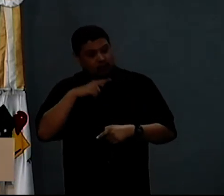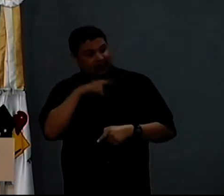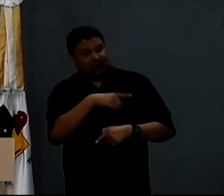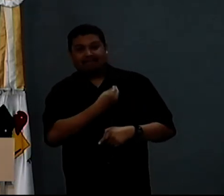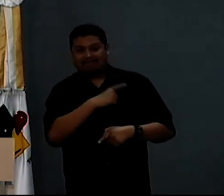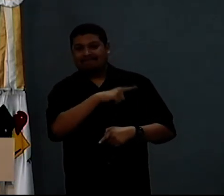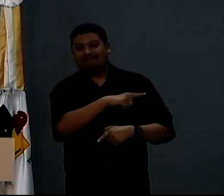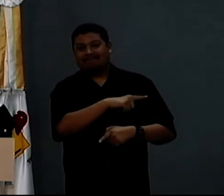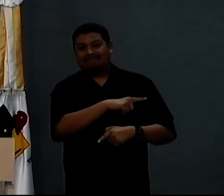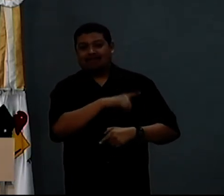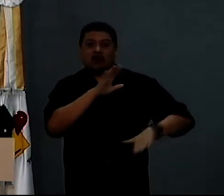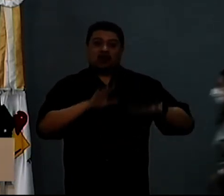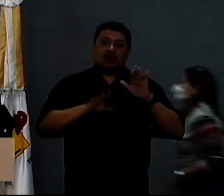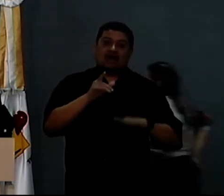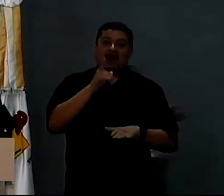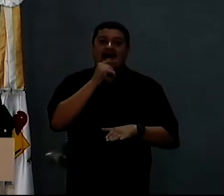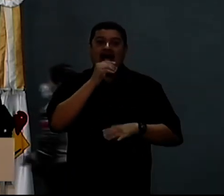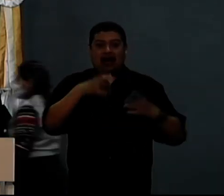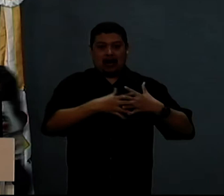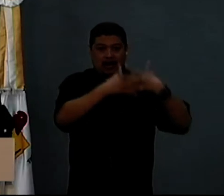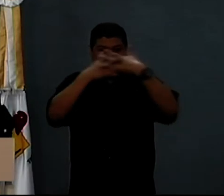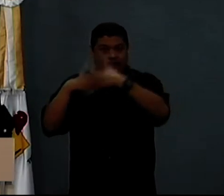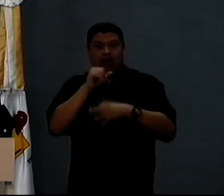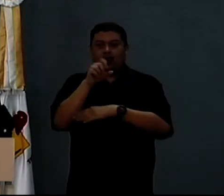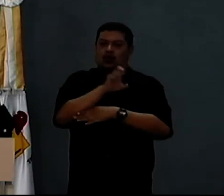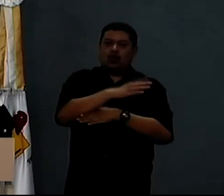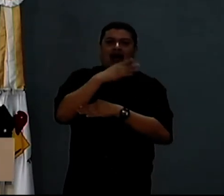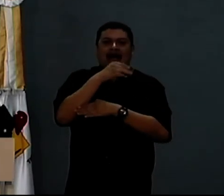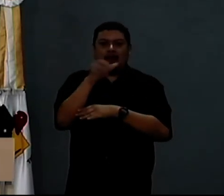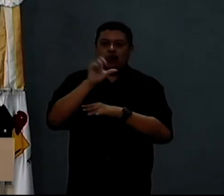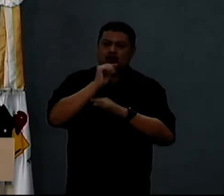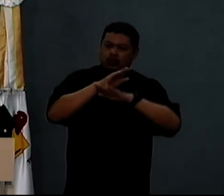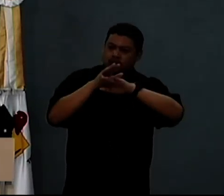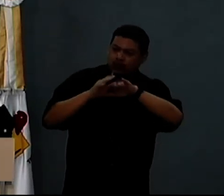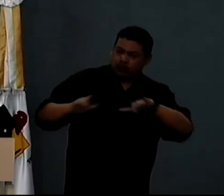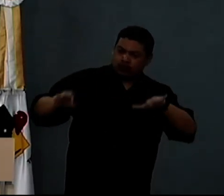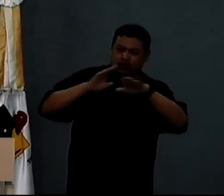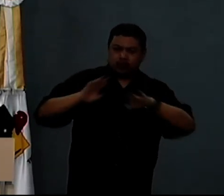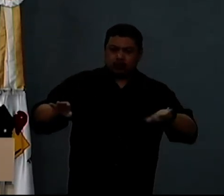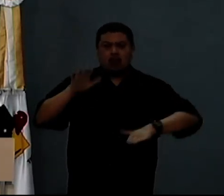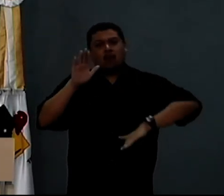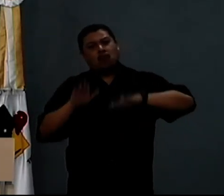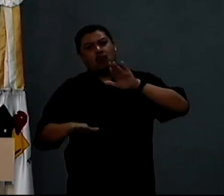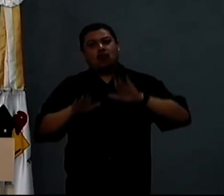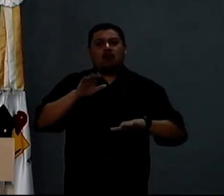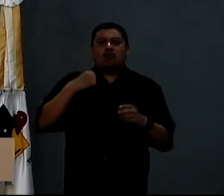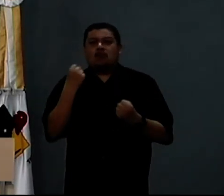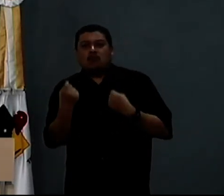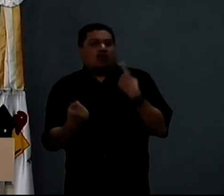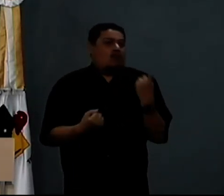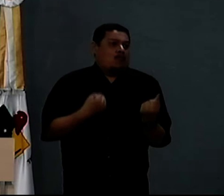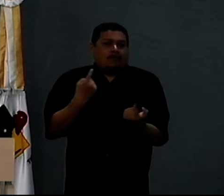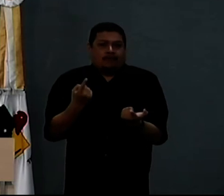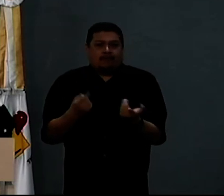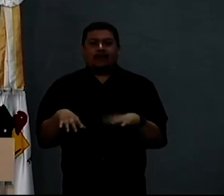rua, tem vezes que molha, tem vezes que não molha, então isso fica ruim para esses moradores ali. Aí, a Espírito Santo está